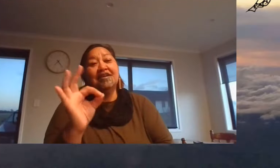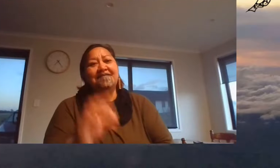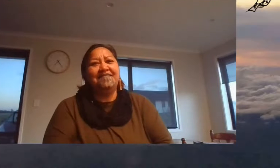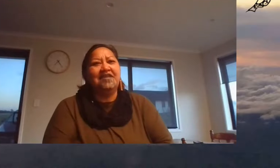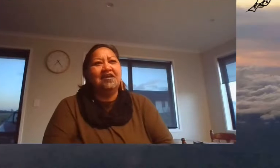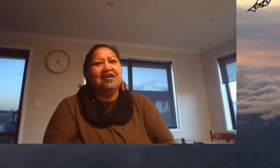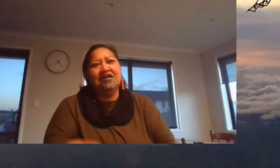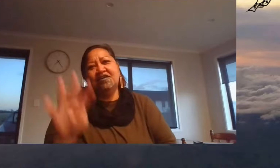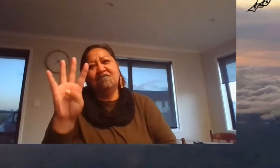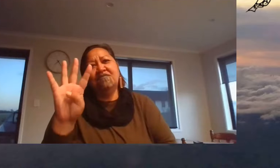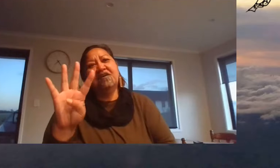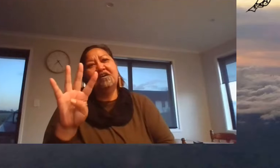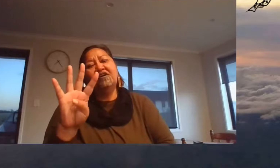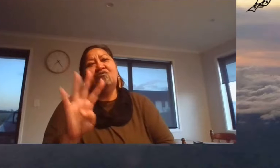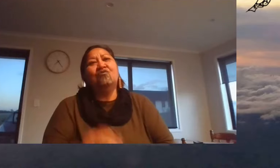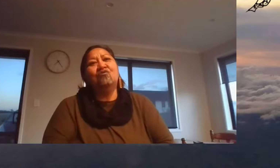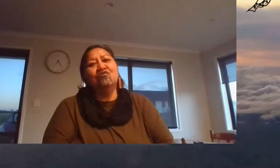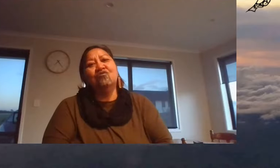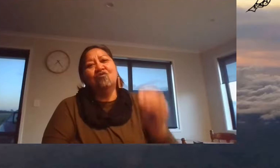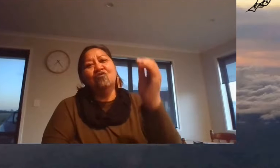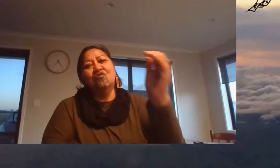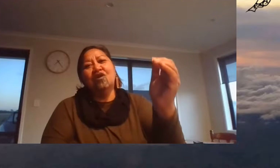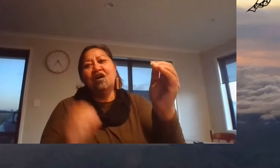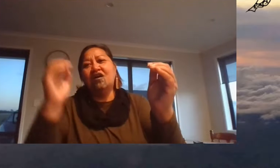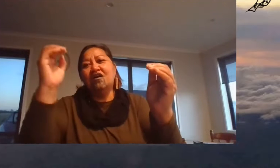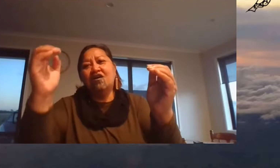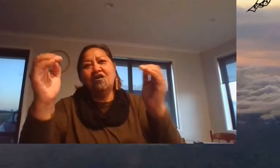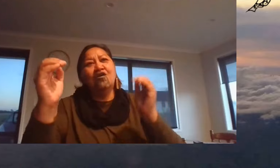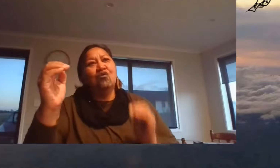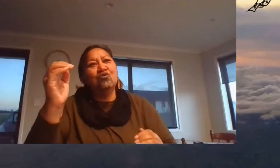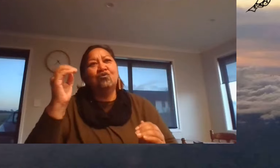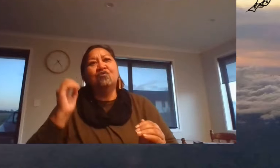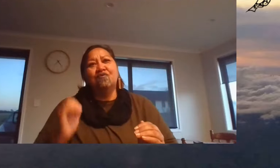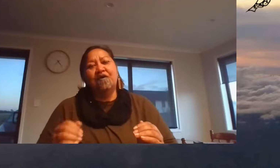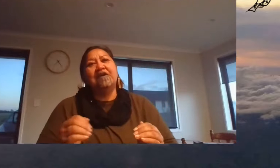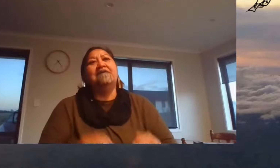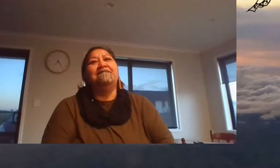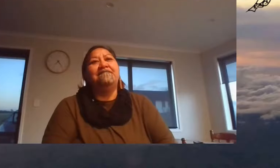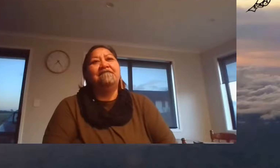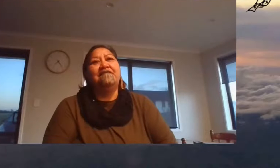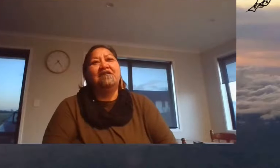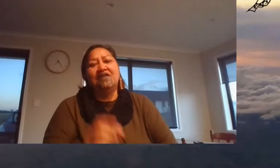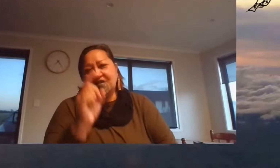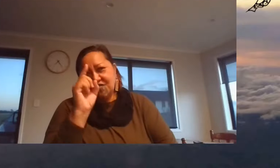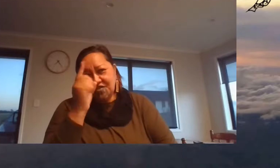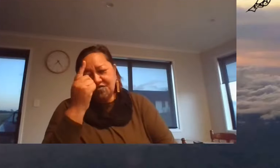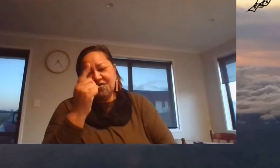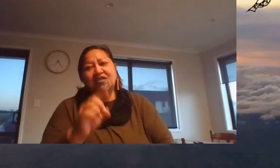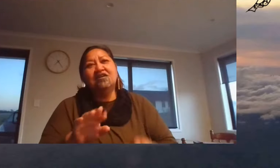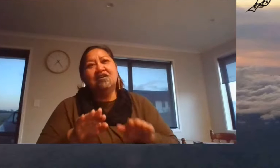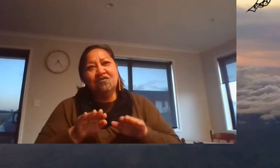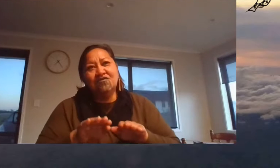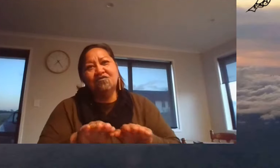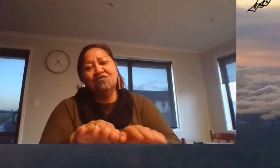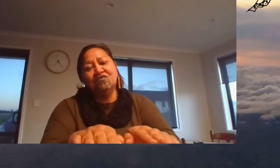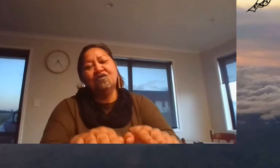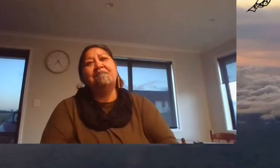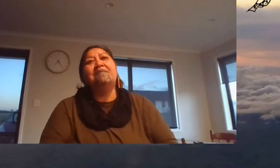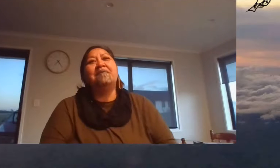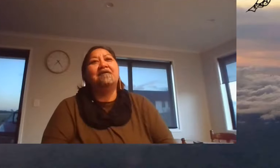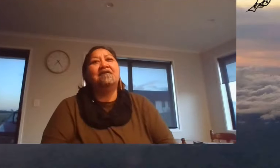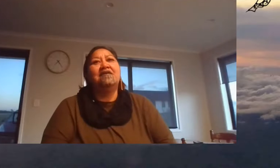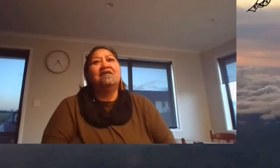tēnei ata, e whā o kukokonga o tōku whare. Nā ko te tuatai ko